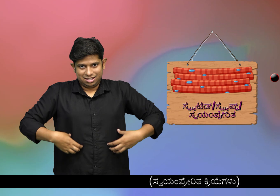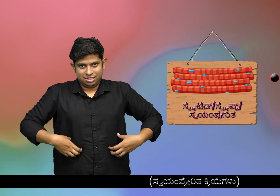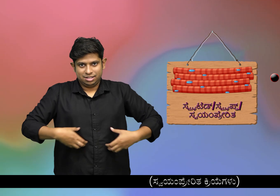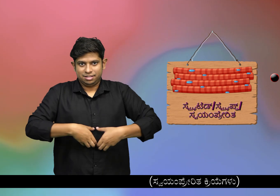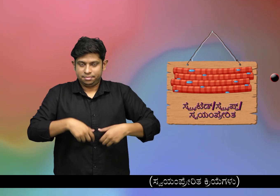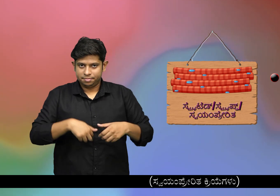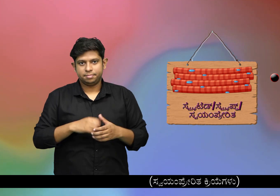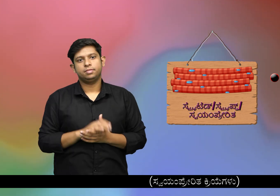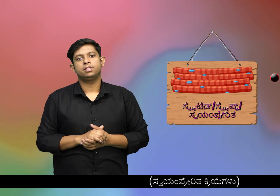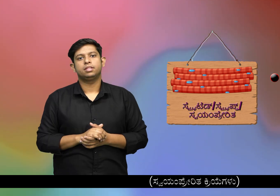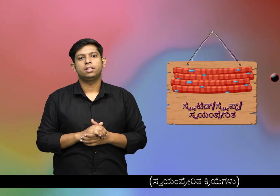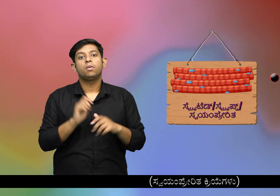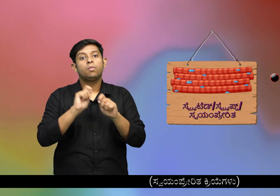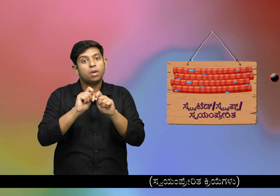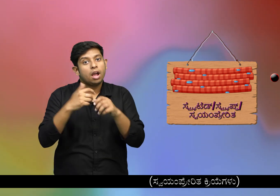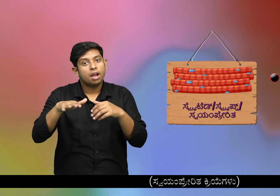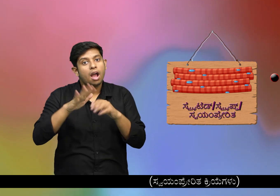ಸ್ವಯಂ ಪ್ರೇರಿತ ಕ್ರಿಯೆಗಳು.